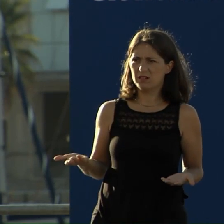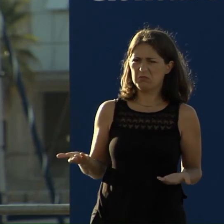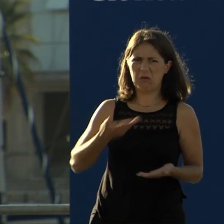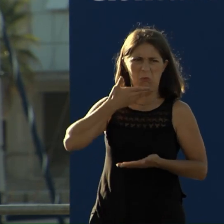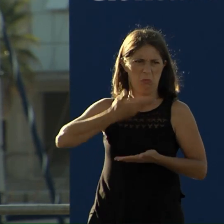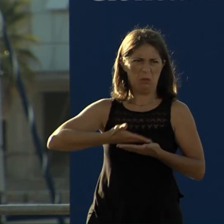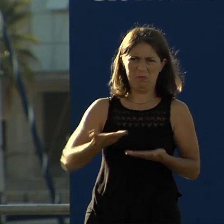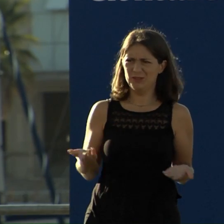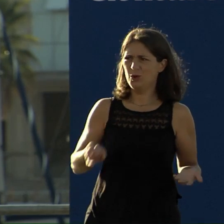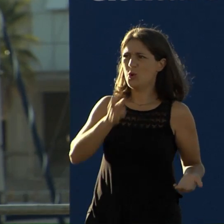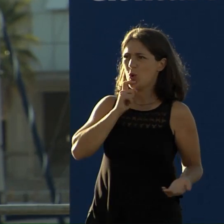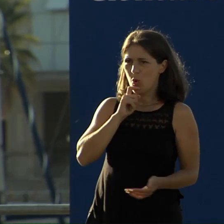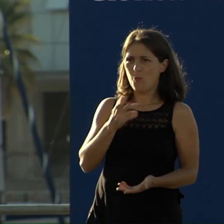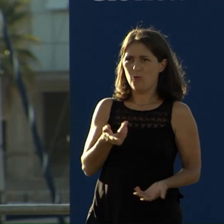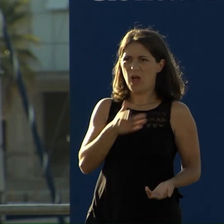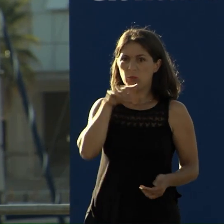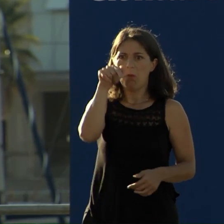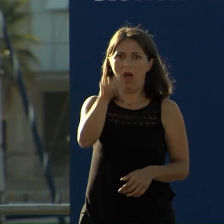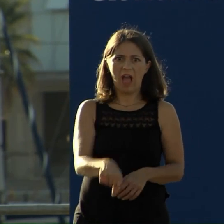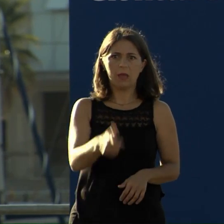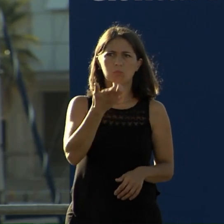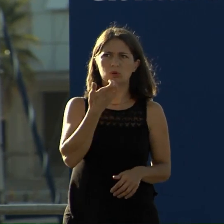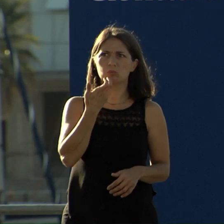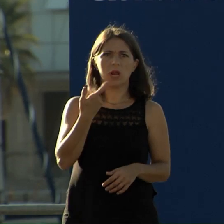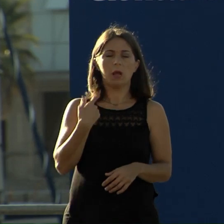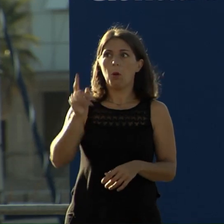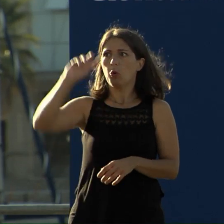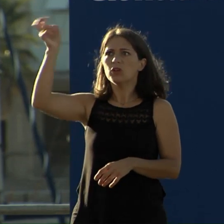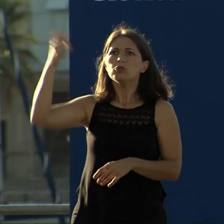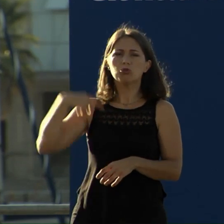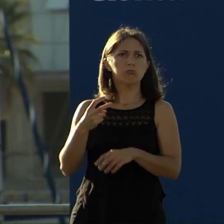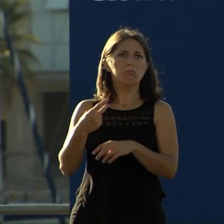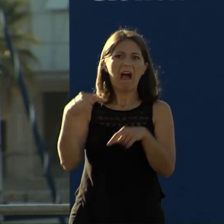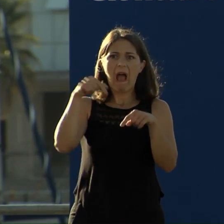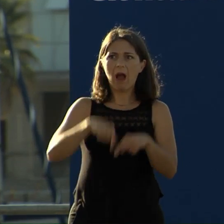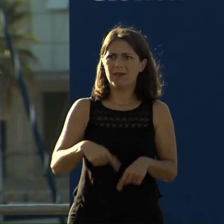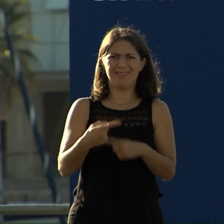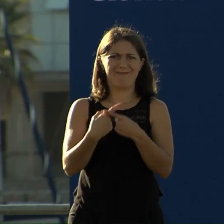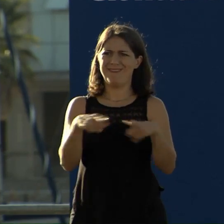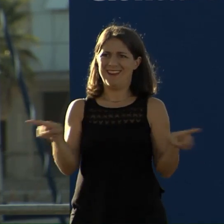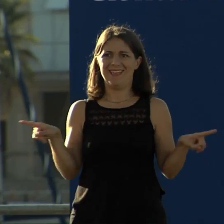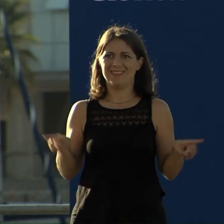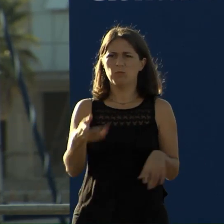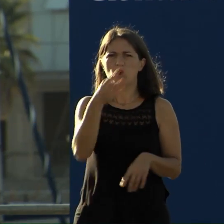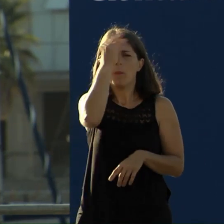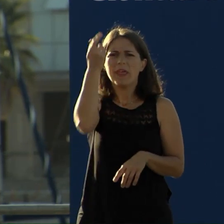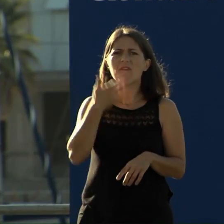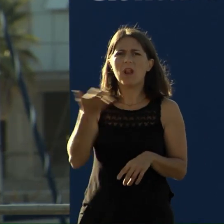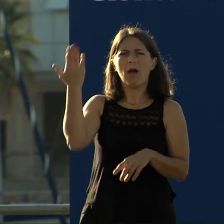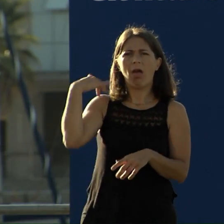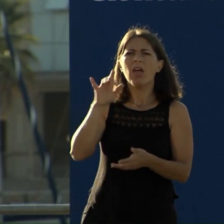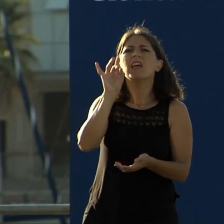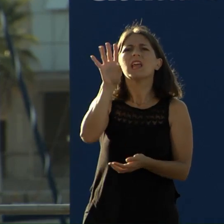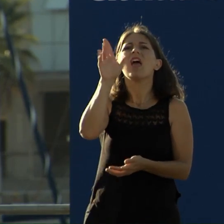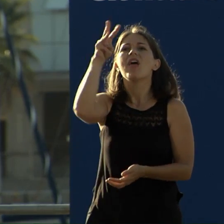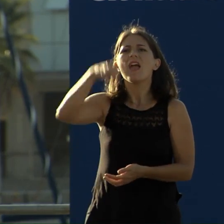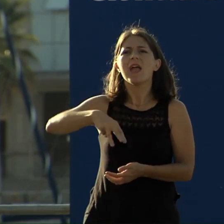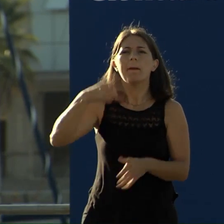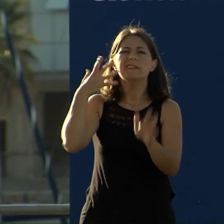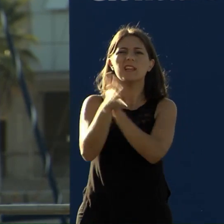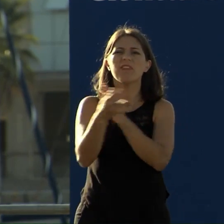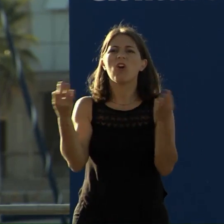aburrimiento? Si lo que está ocurriendo aquí no ocurre en ninguna parte. No os olvidéis de lo que significó el 15M. El